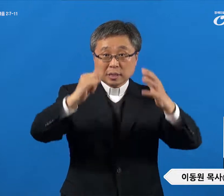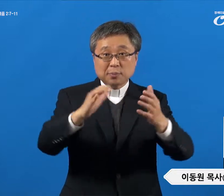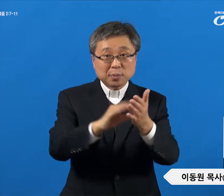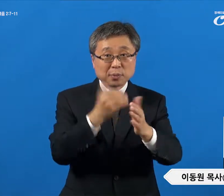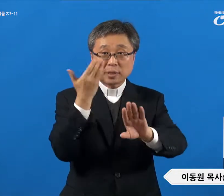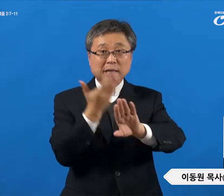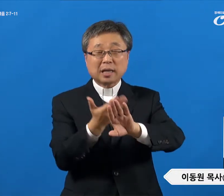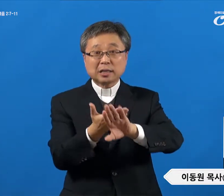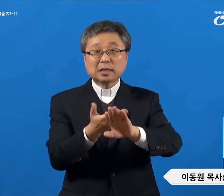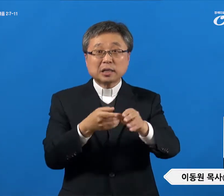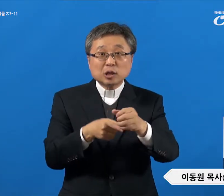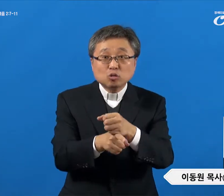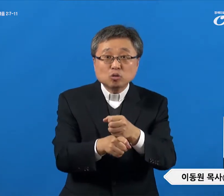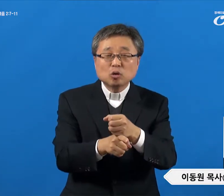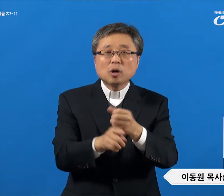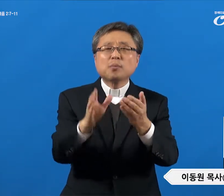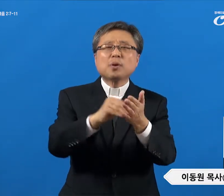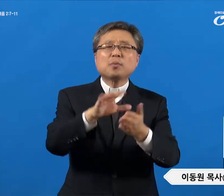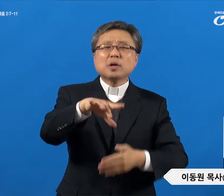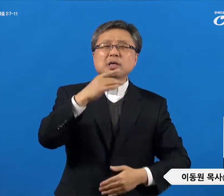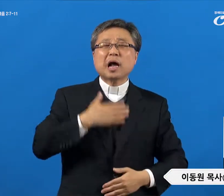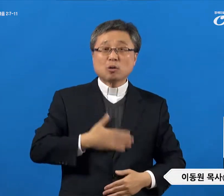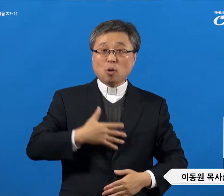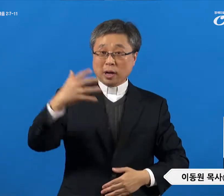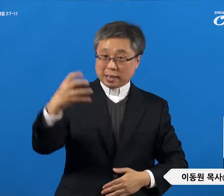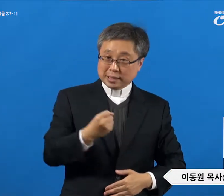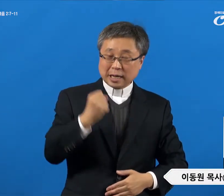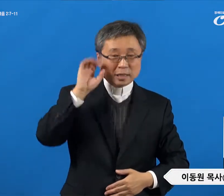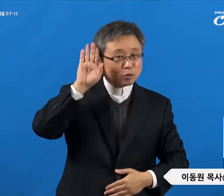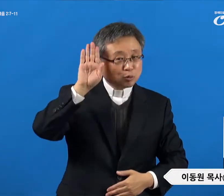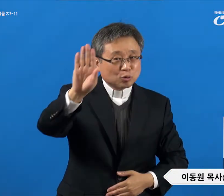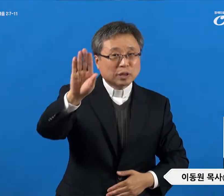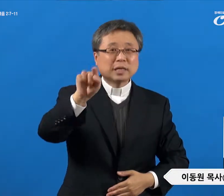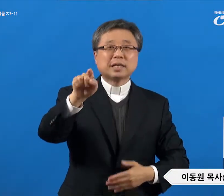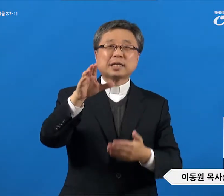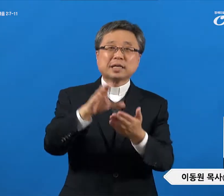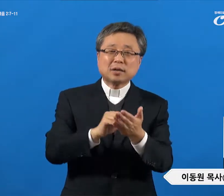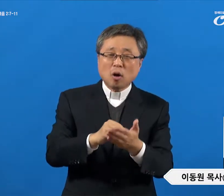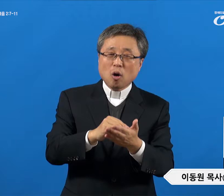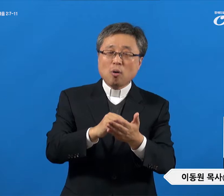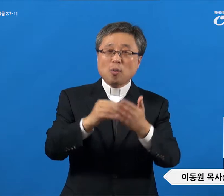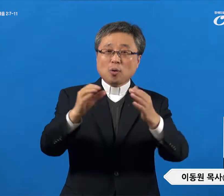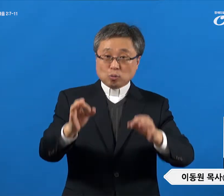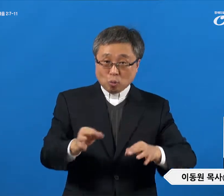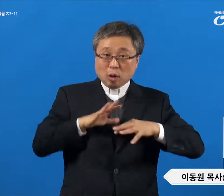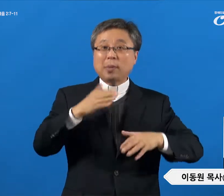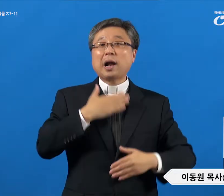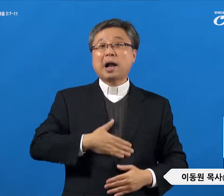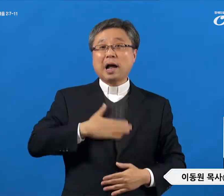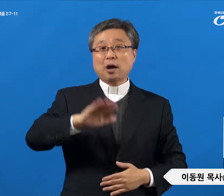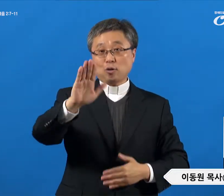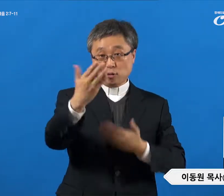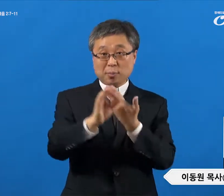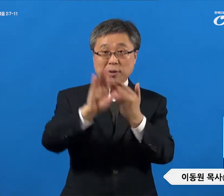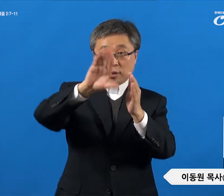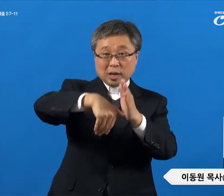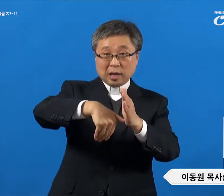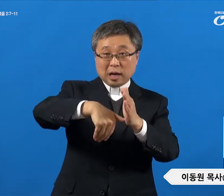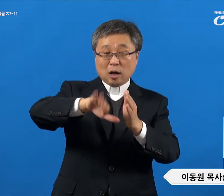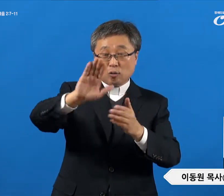뭐냐면 비밀을 먼저 알고 간직한 다음에 이 비밀의 놀라움을 알거든 때가 차면 반드시 비밀을 알려야